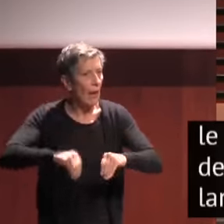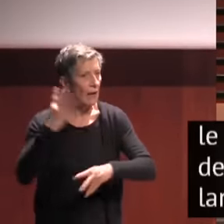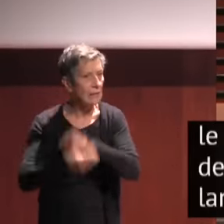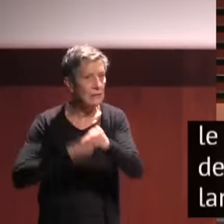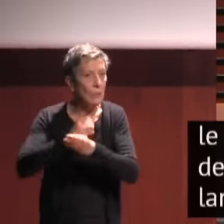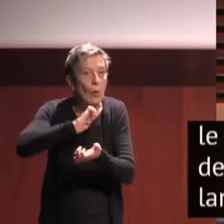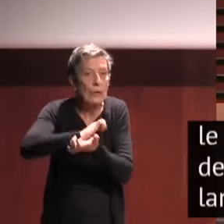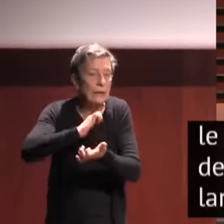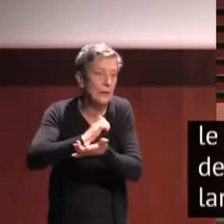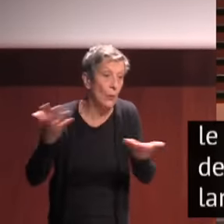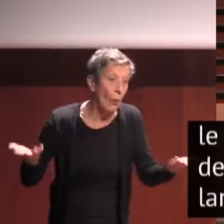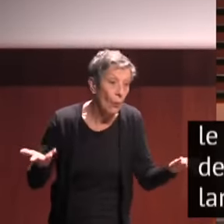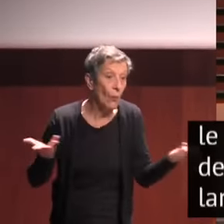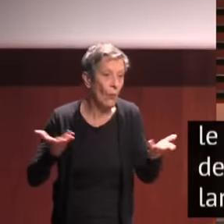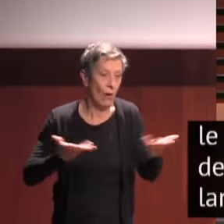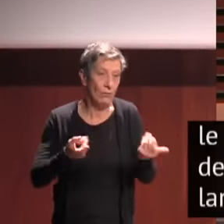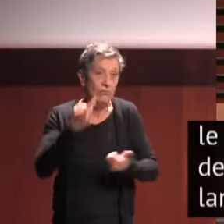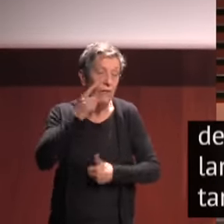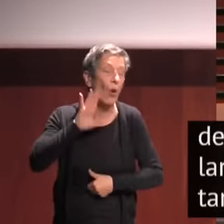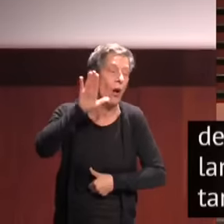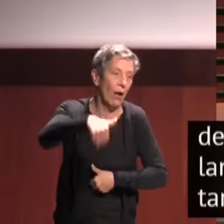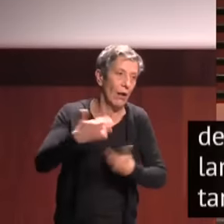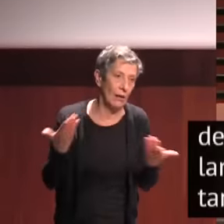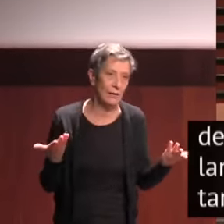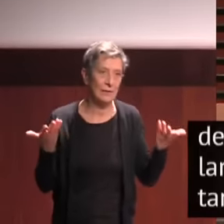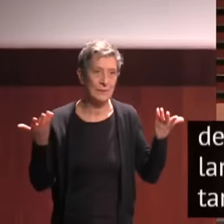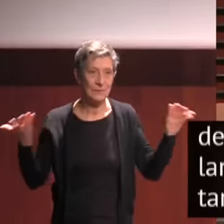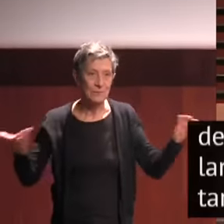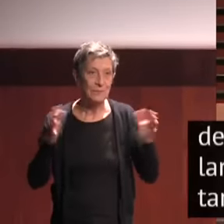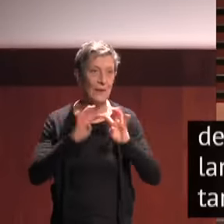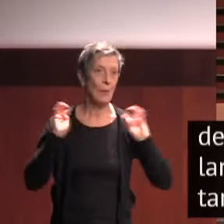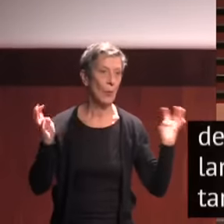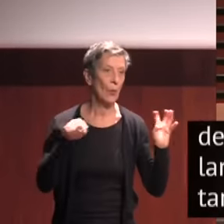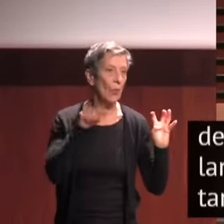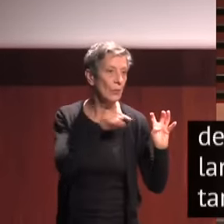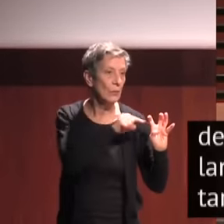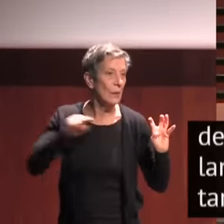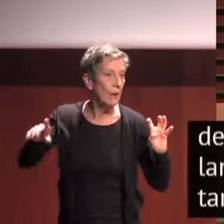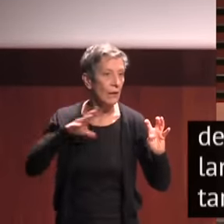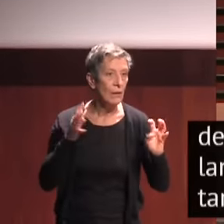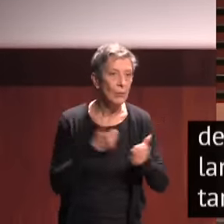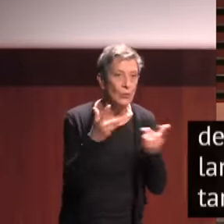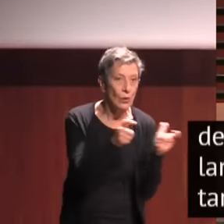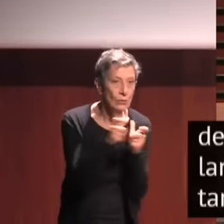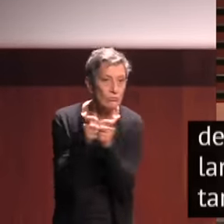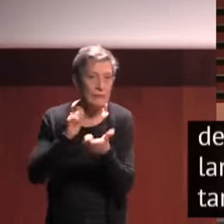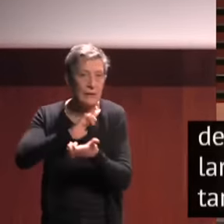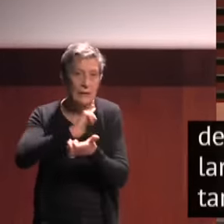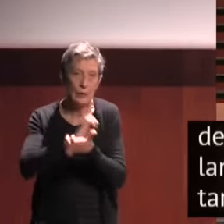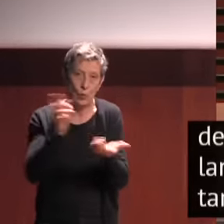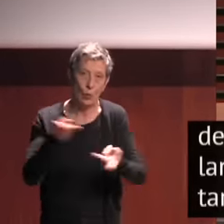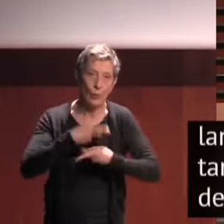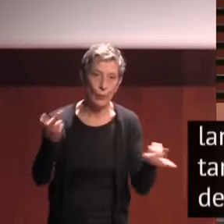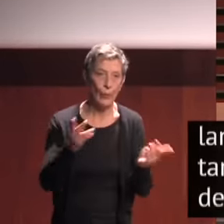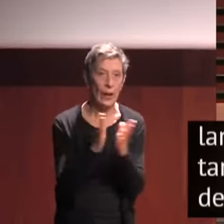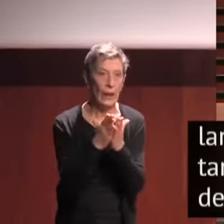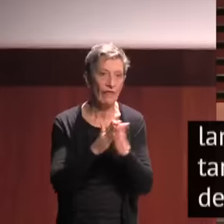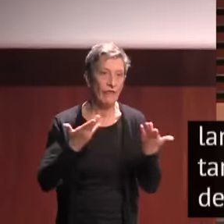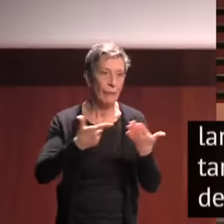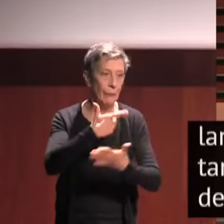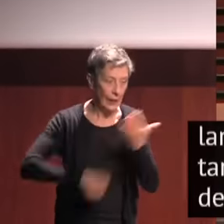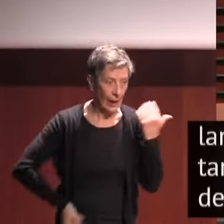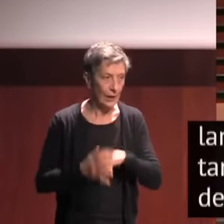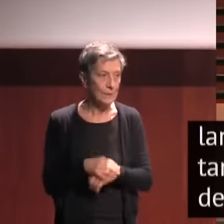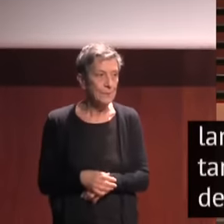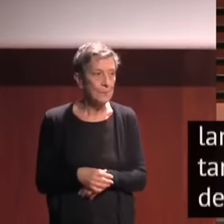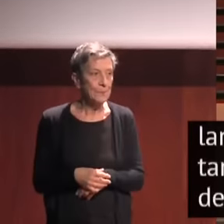table ronde avec les maisons d'édition qui publient des livres bilingues. Soit enfin, l'option de la plupart